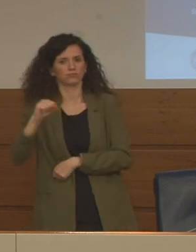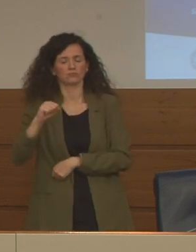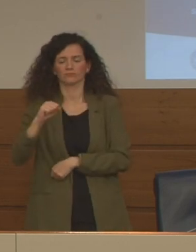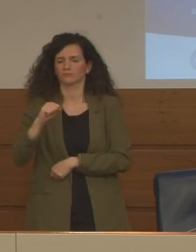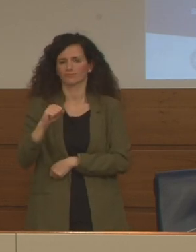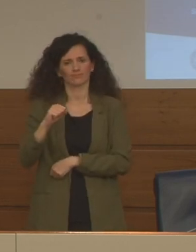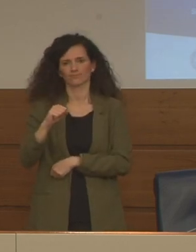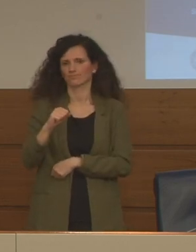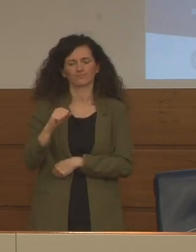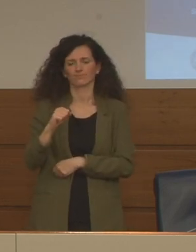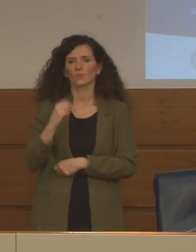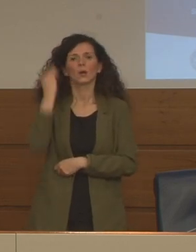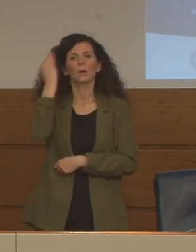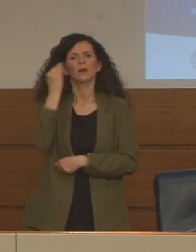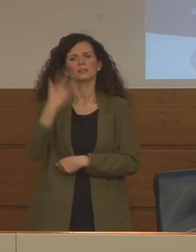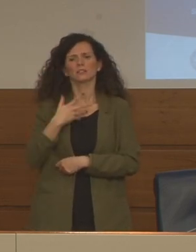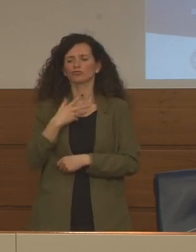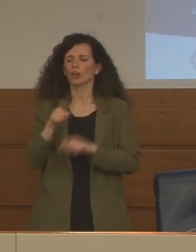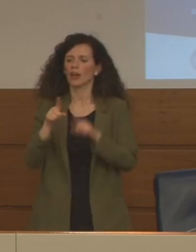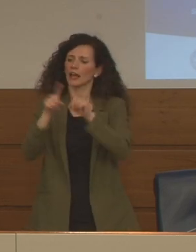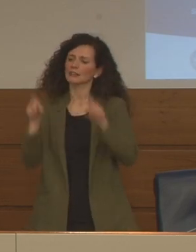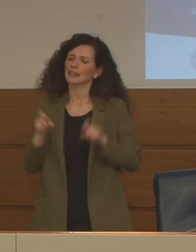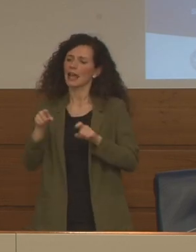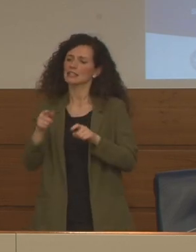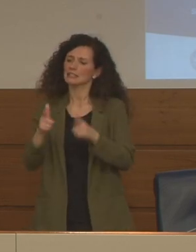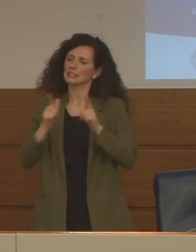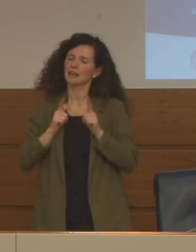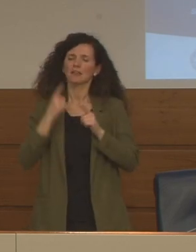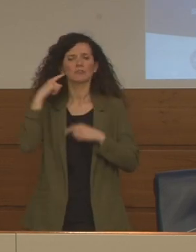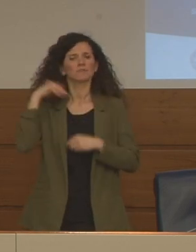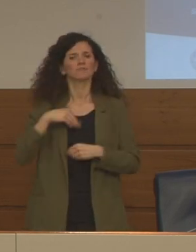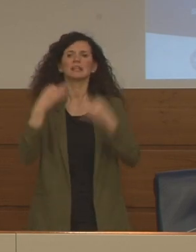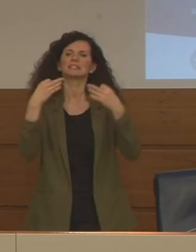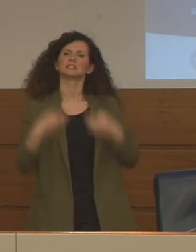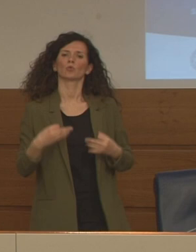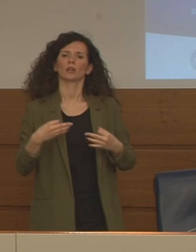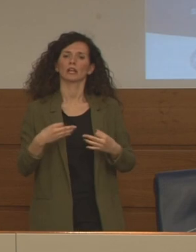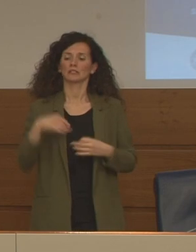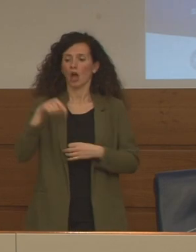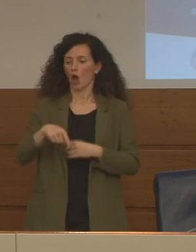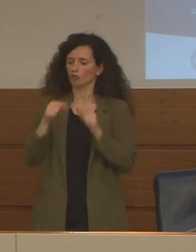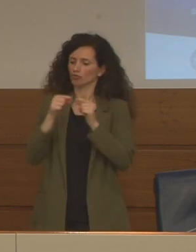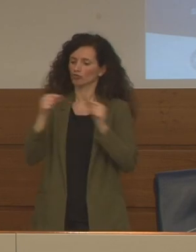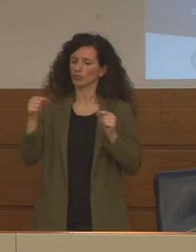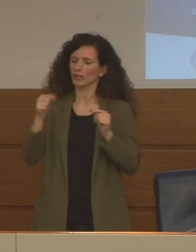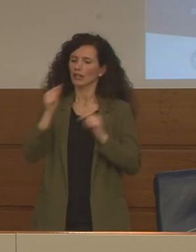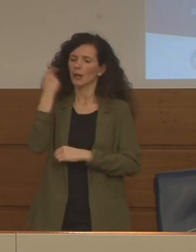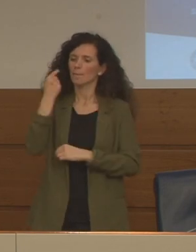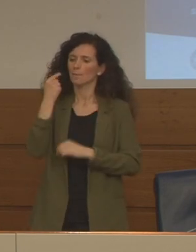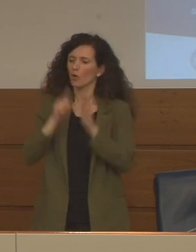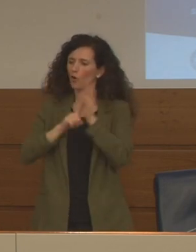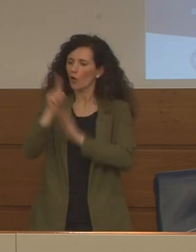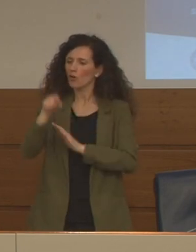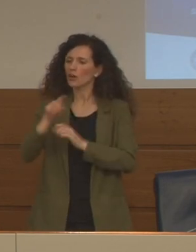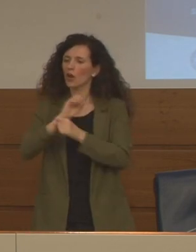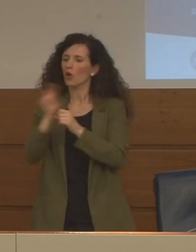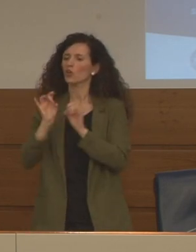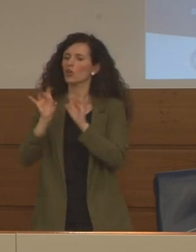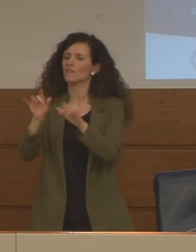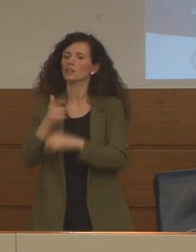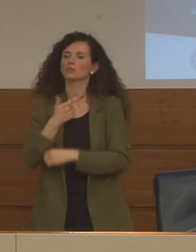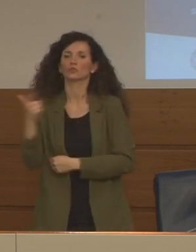test facili che mi possano mettere in sicurezza un test negativo oggi domani potrebbe essere positivo